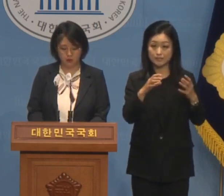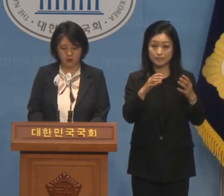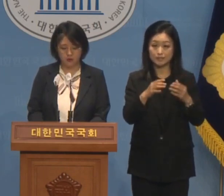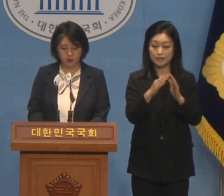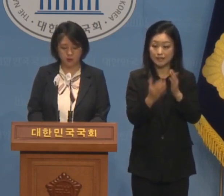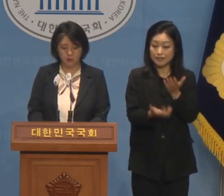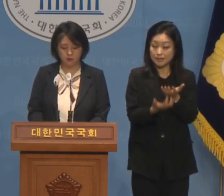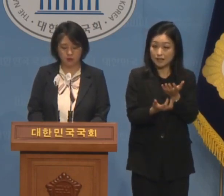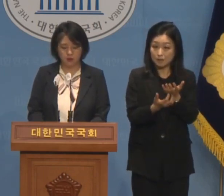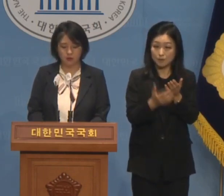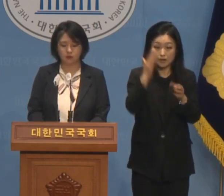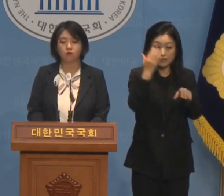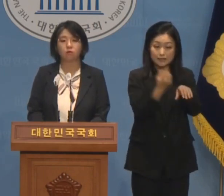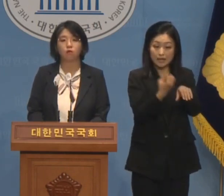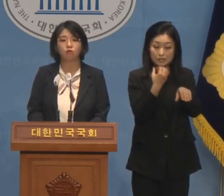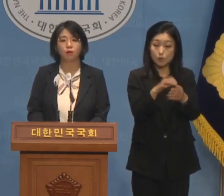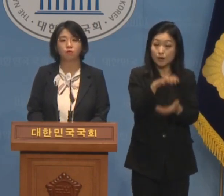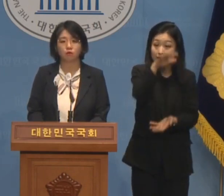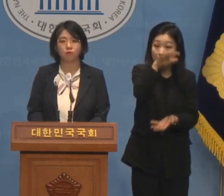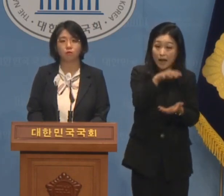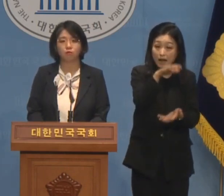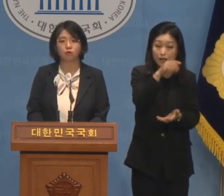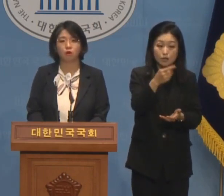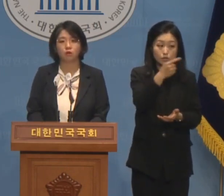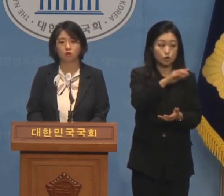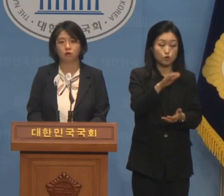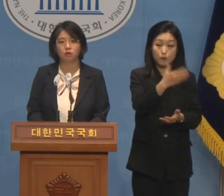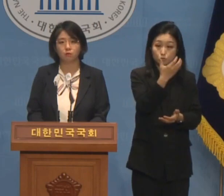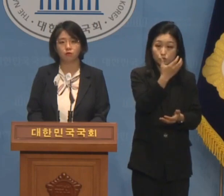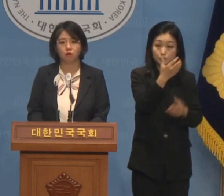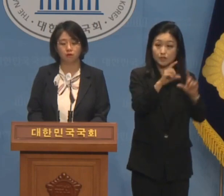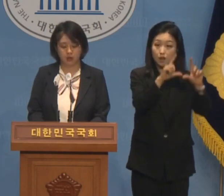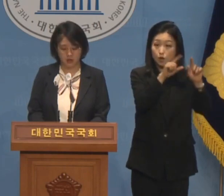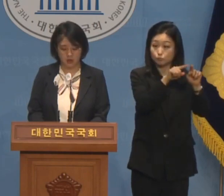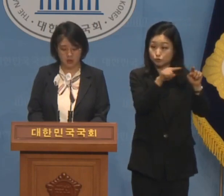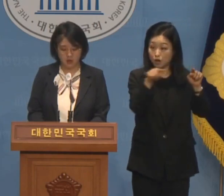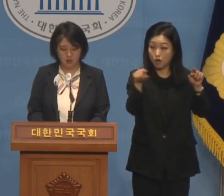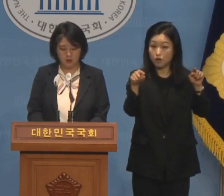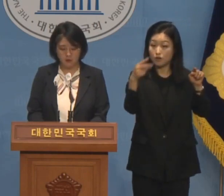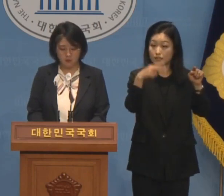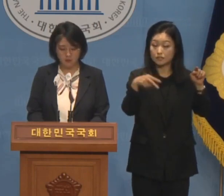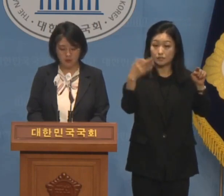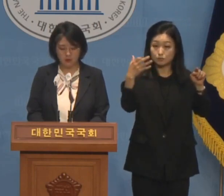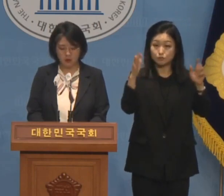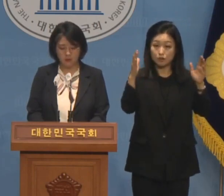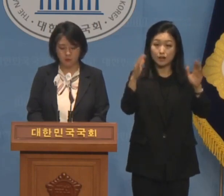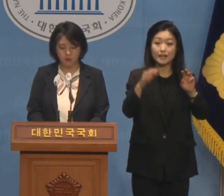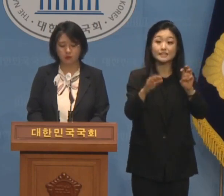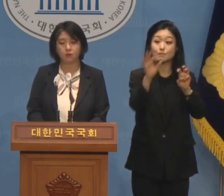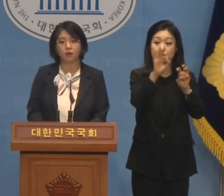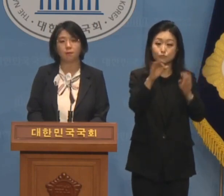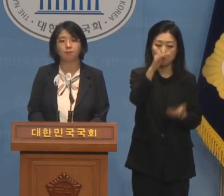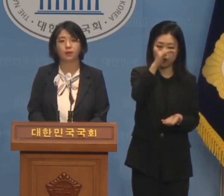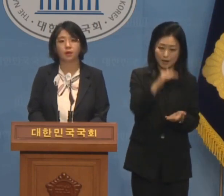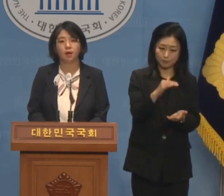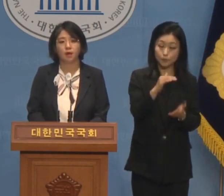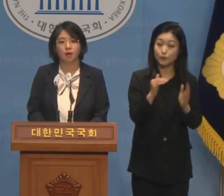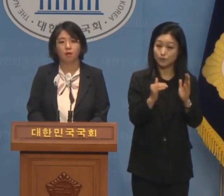연료 탄소 배출량은 1990년부터 2019년 사이 30%나